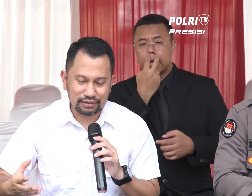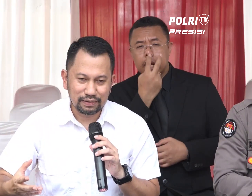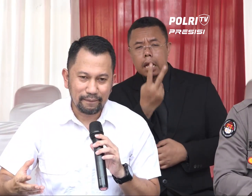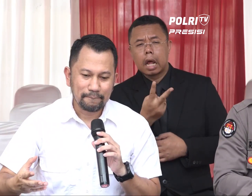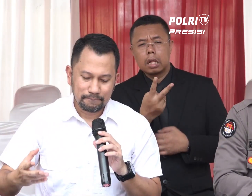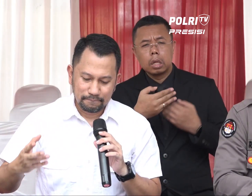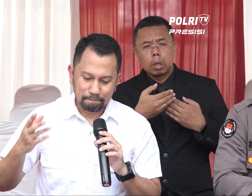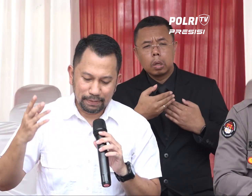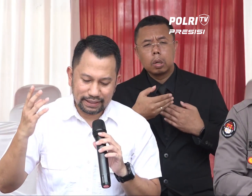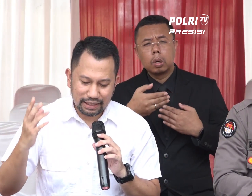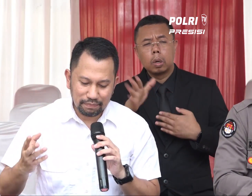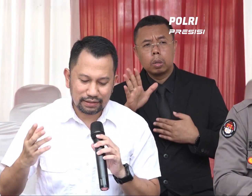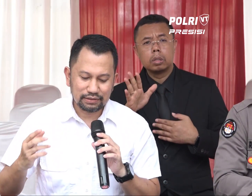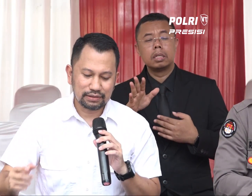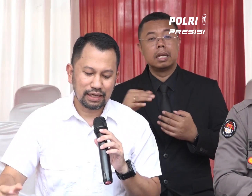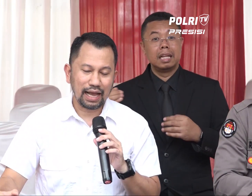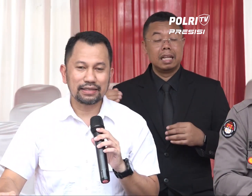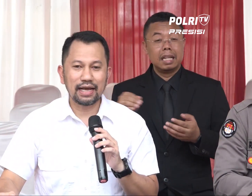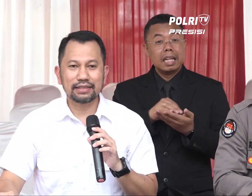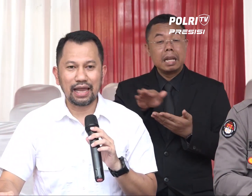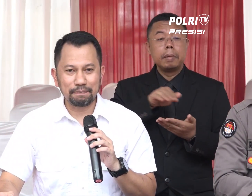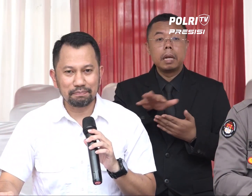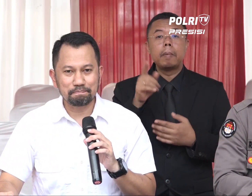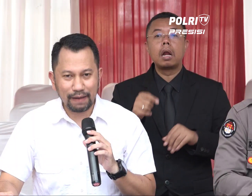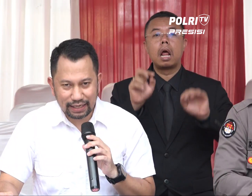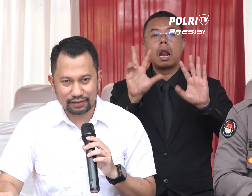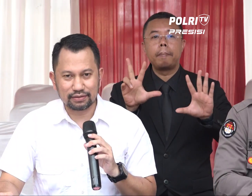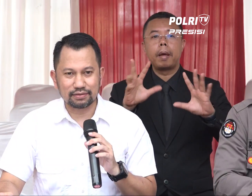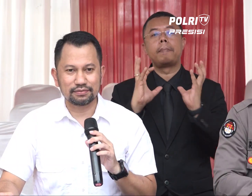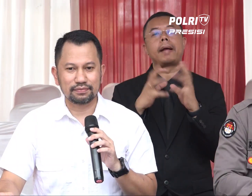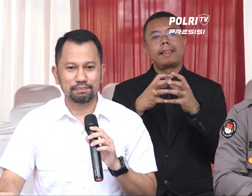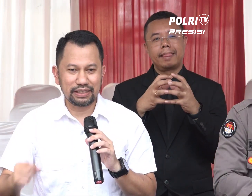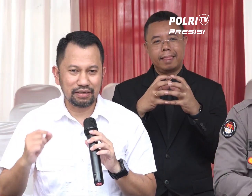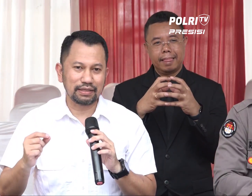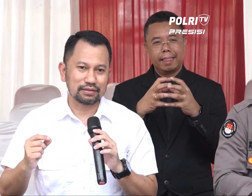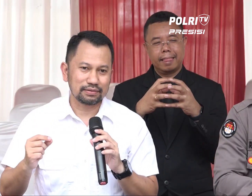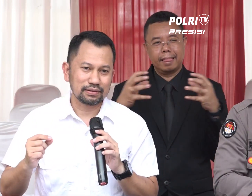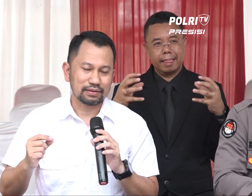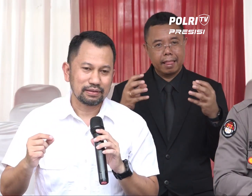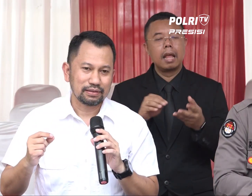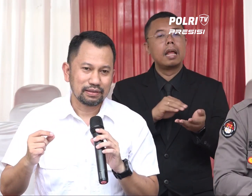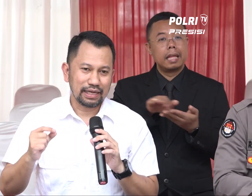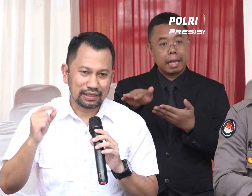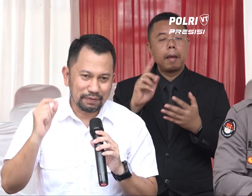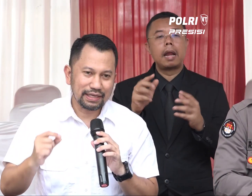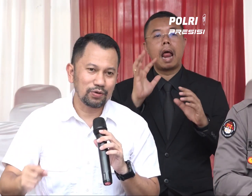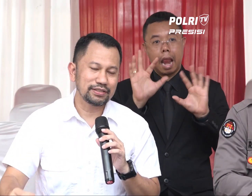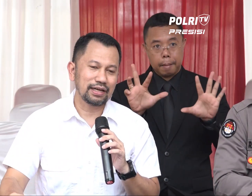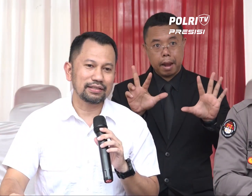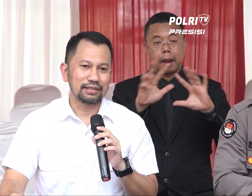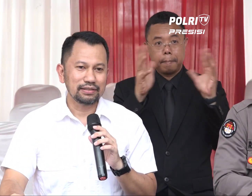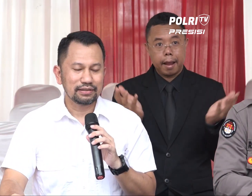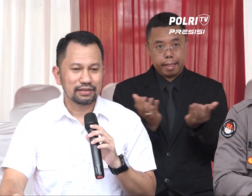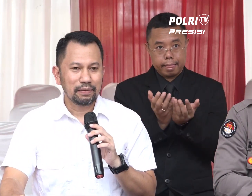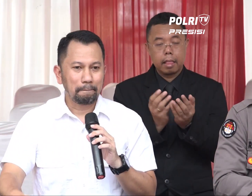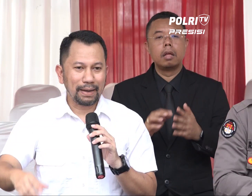berkelanjutan pengiriman ada 8 paket pengiriman. Yang lebih ironisnya